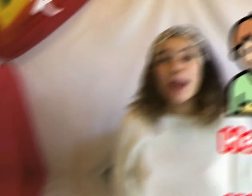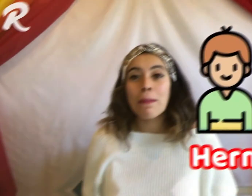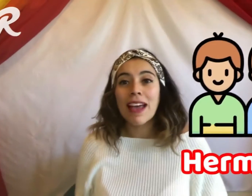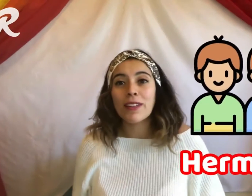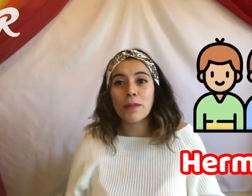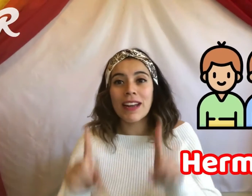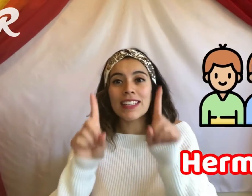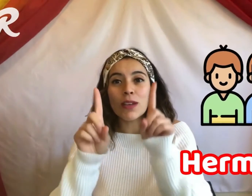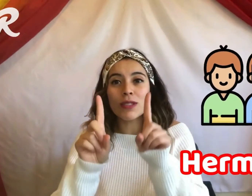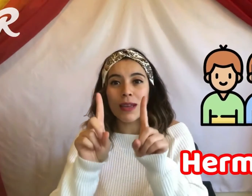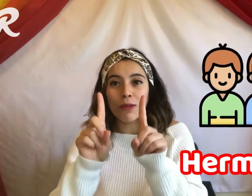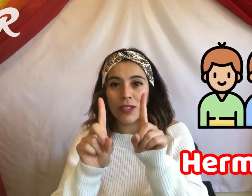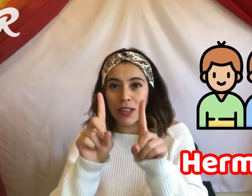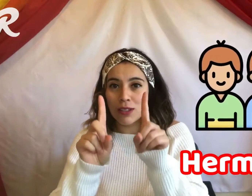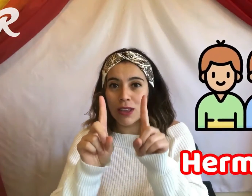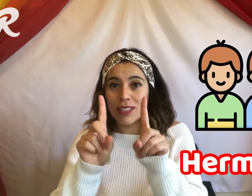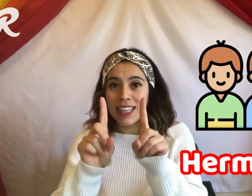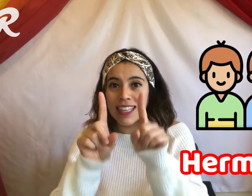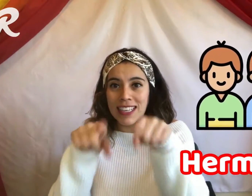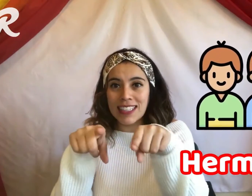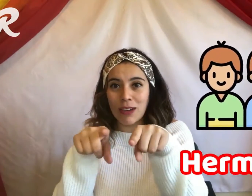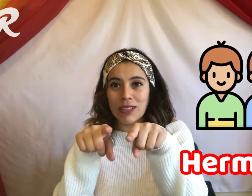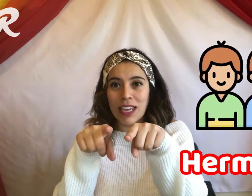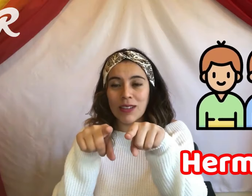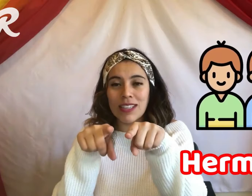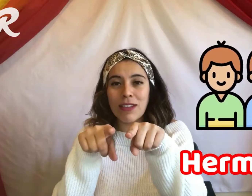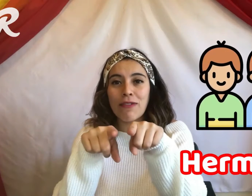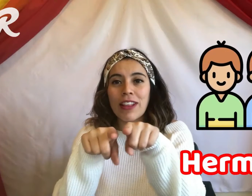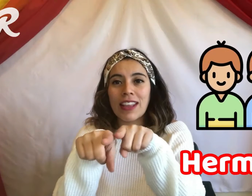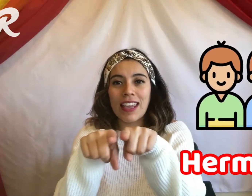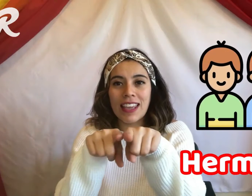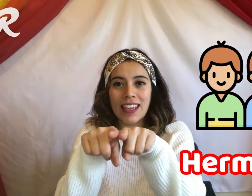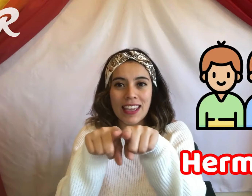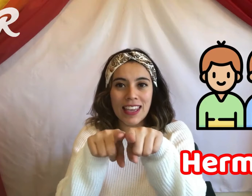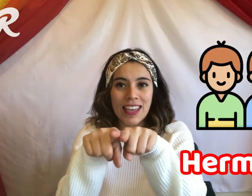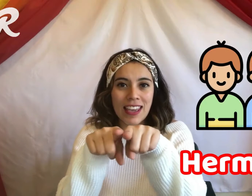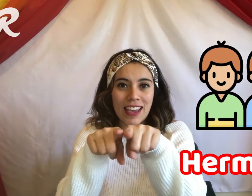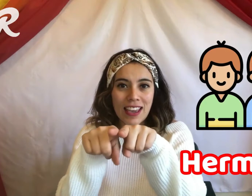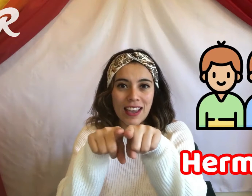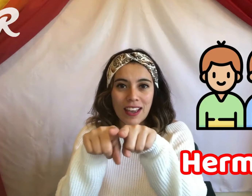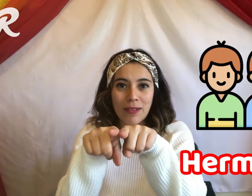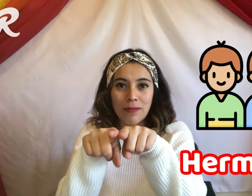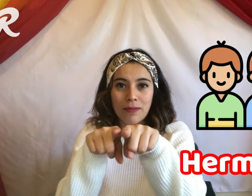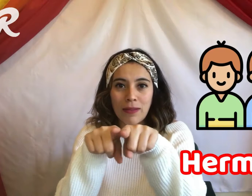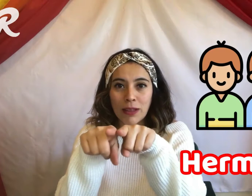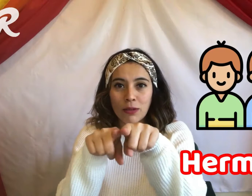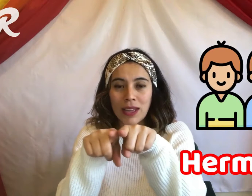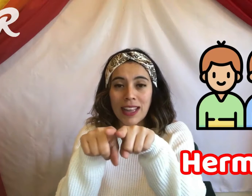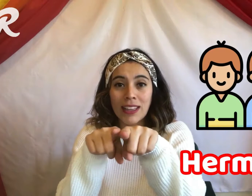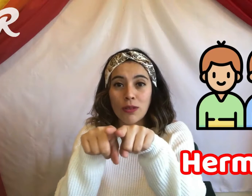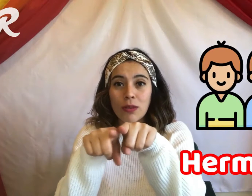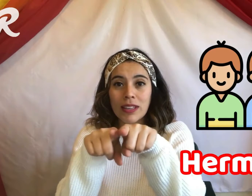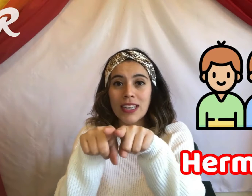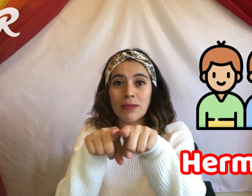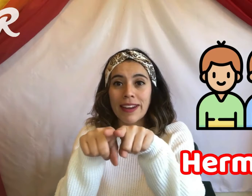Hermano, para eso usamos los dedos índices acostaditos hacia enfrente y van uno adelante y uno atrás varias